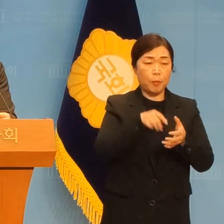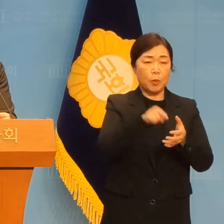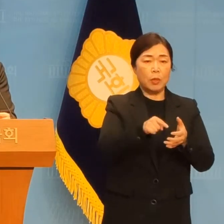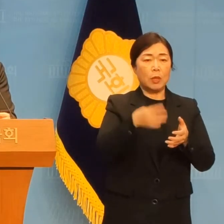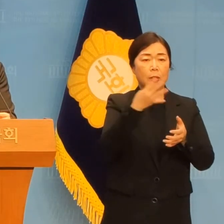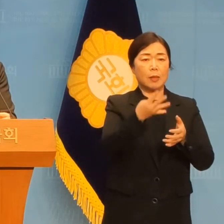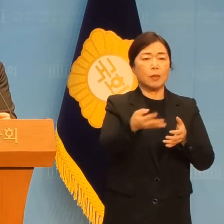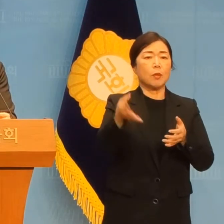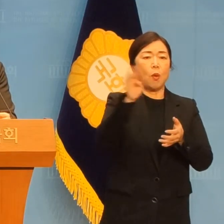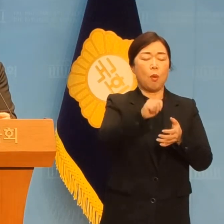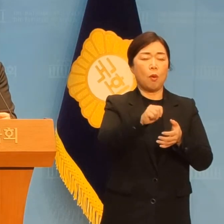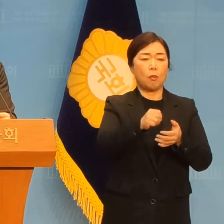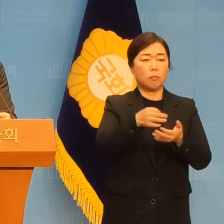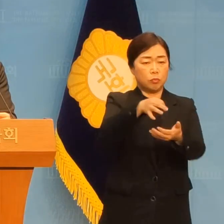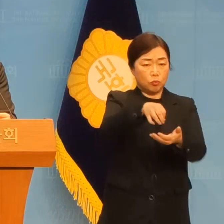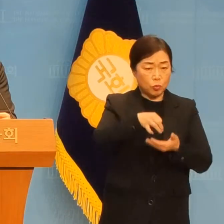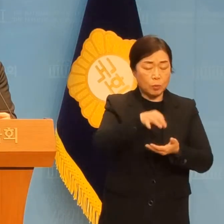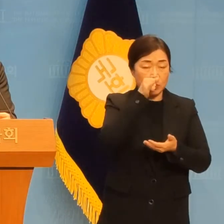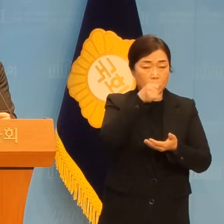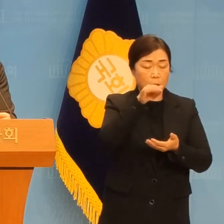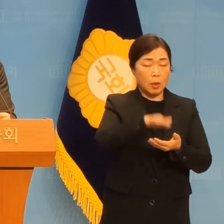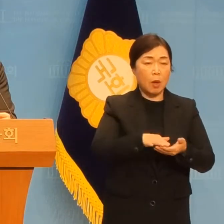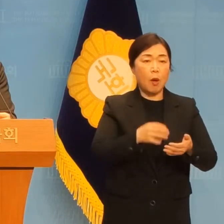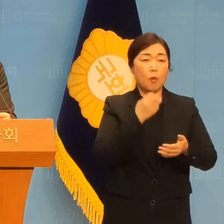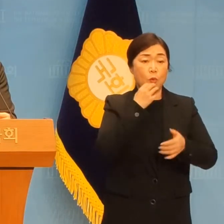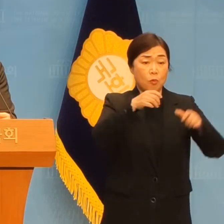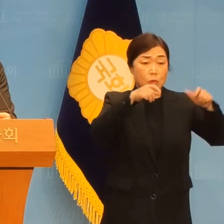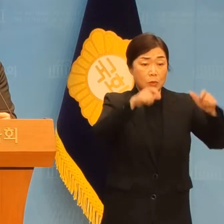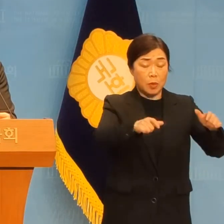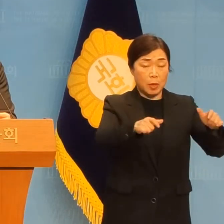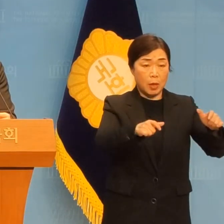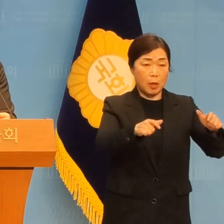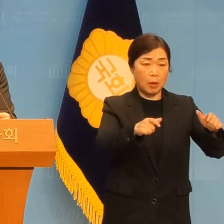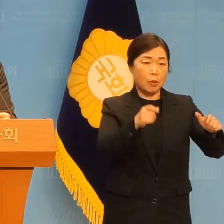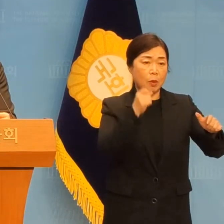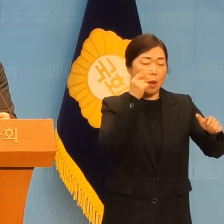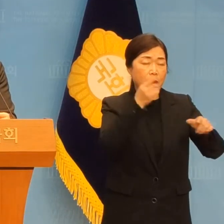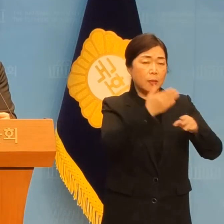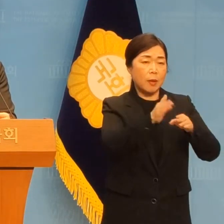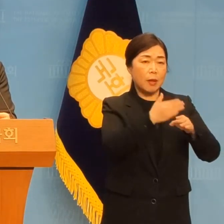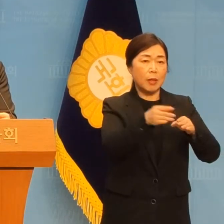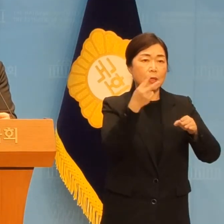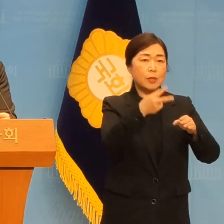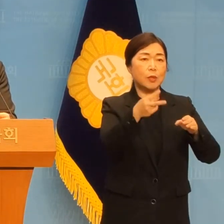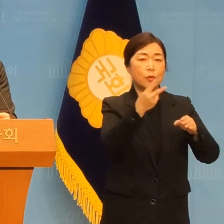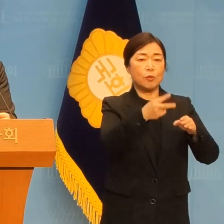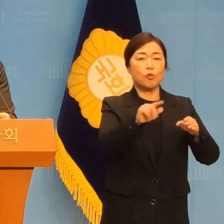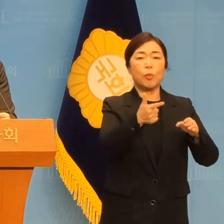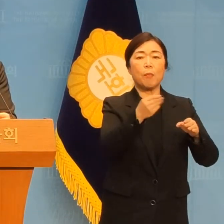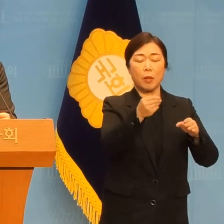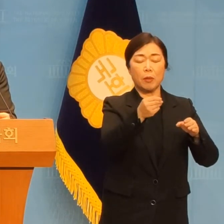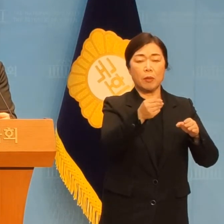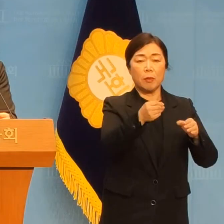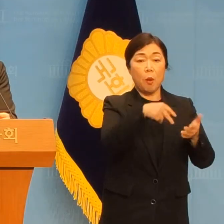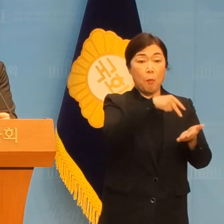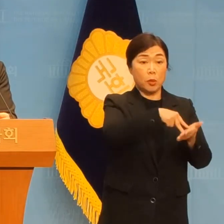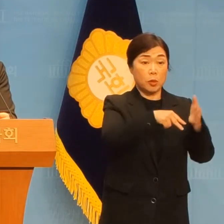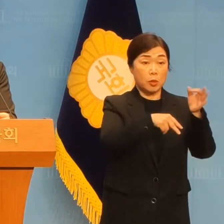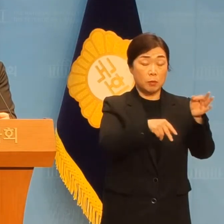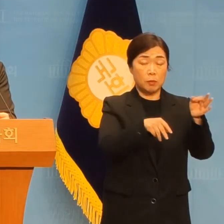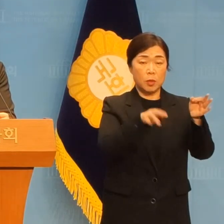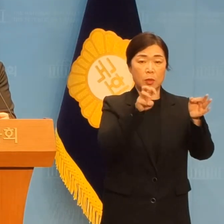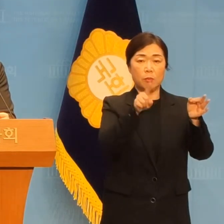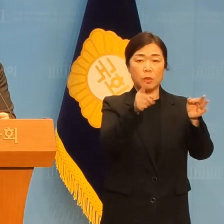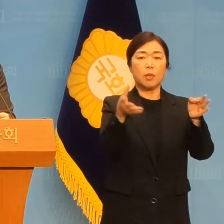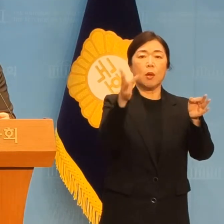거대 조직은 서울 소재 건물을 월 2,600만 원에 임차 중인 데다 보증금만 31억 원입니다.